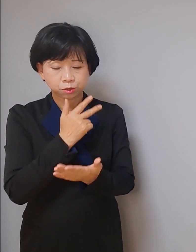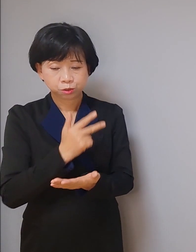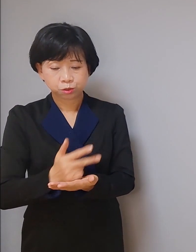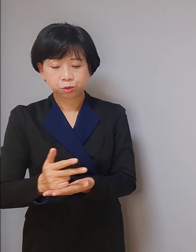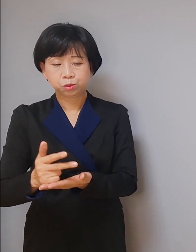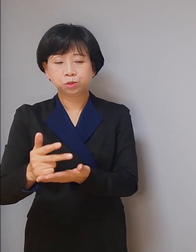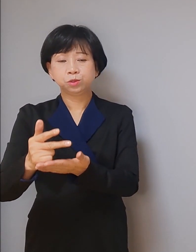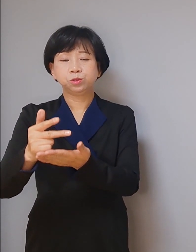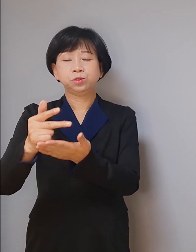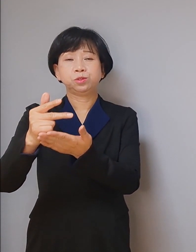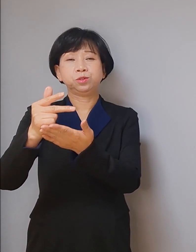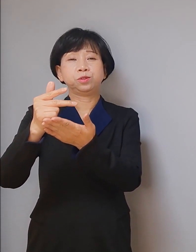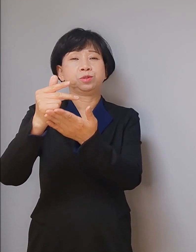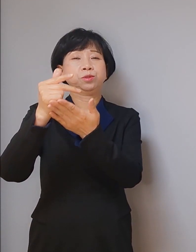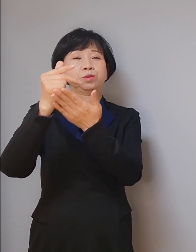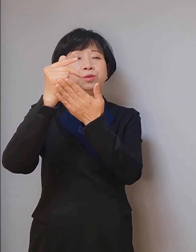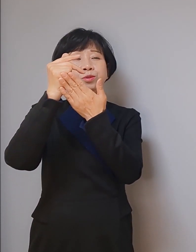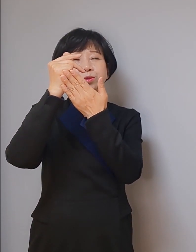품어주시는